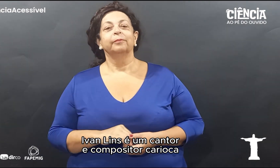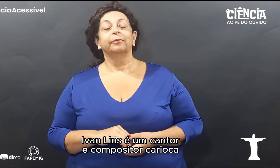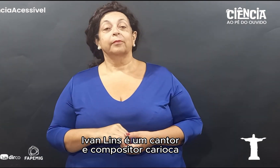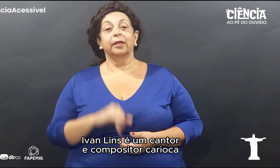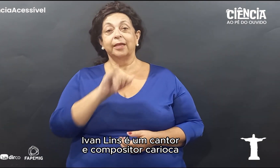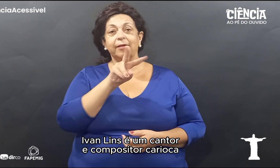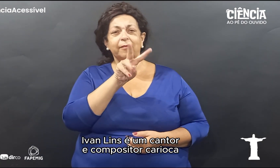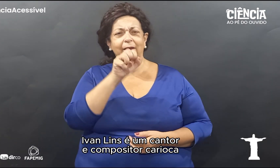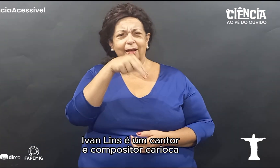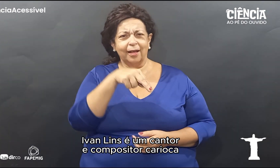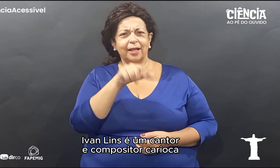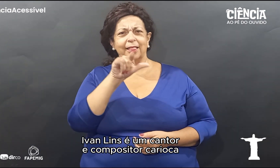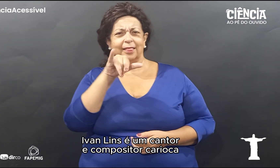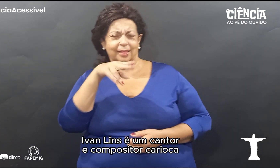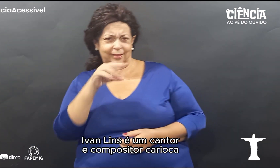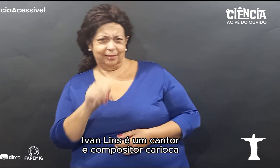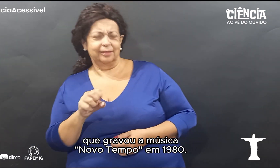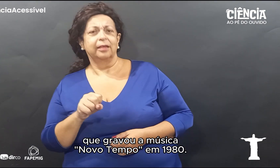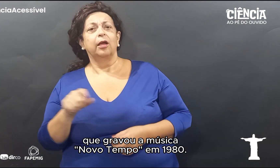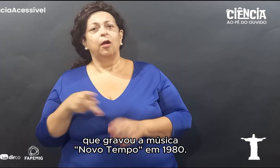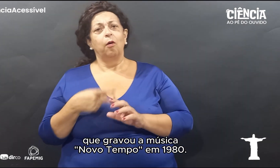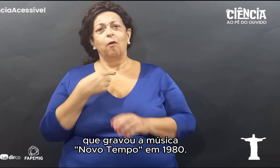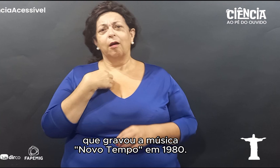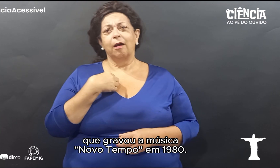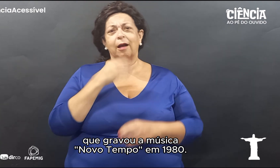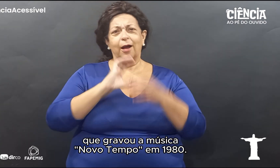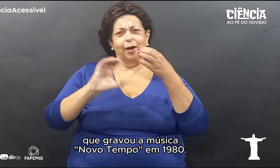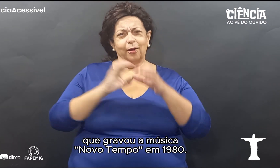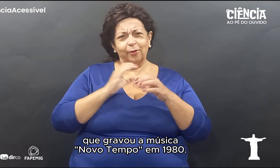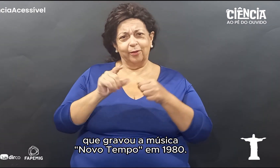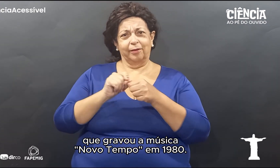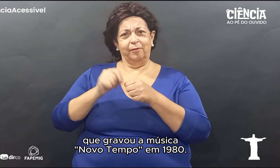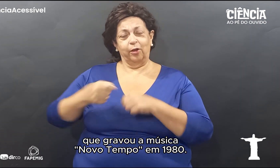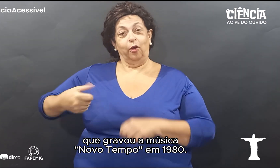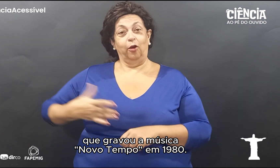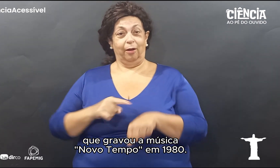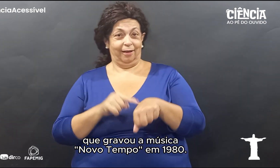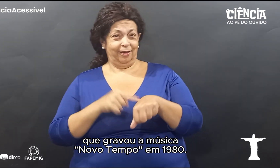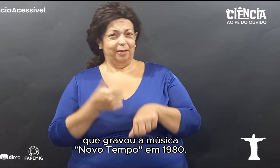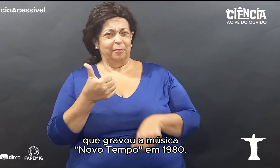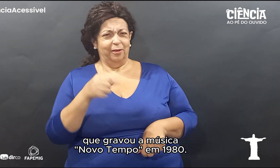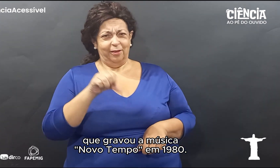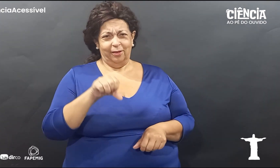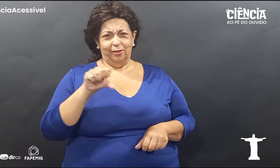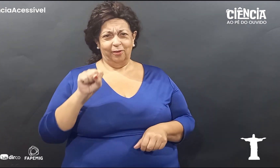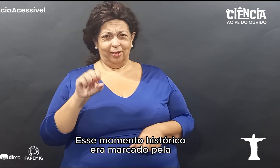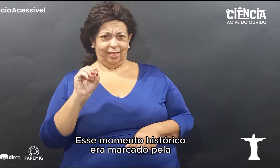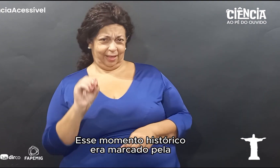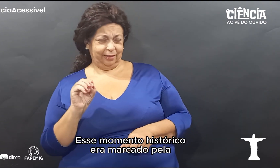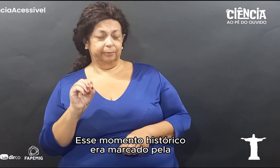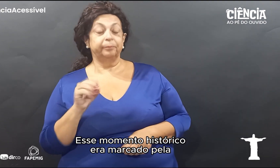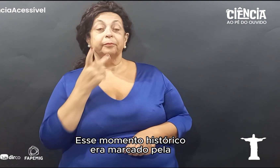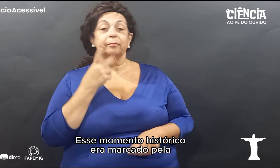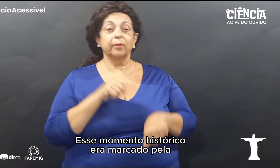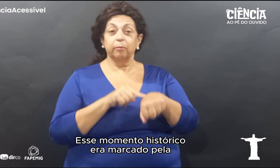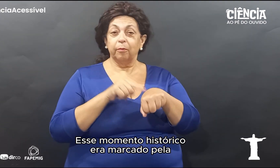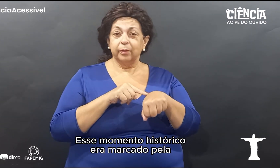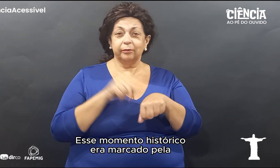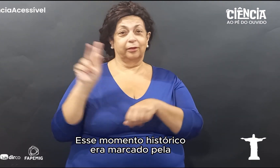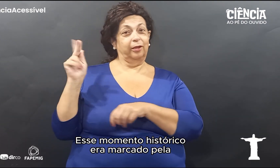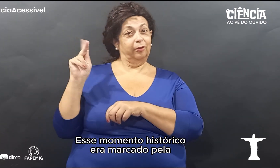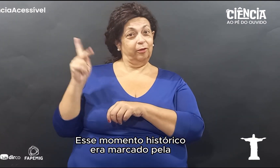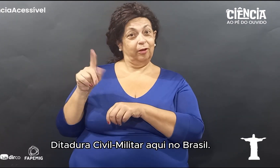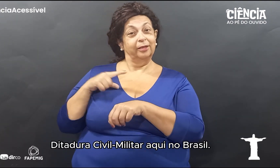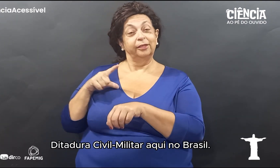Ivan Lins é um cantor e compositor carioca que gravou a música Novo Tempo, em 1980. Esse momento histórico